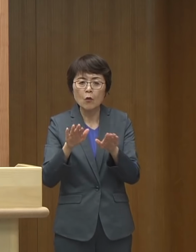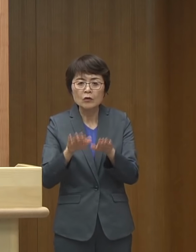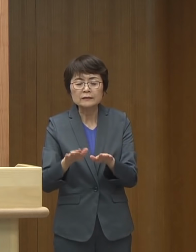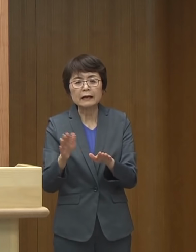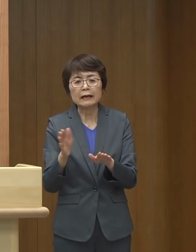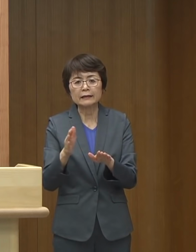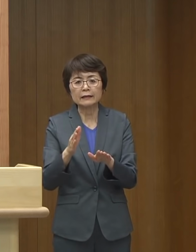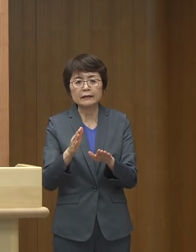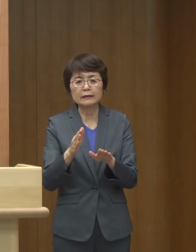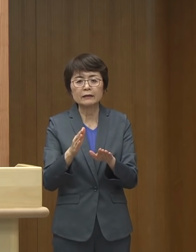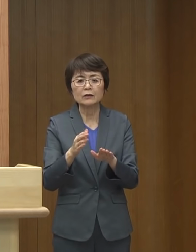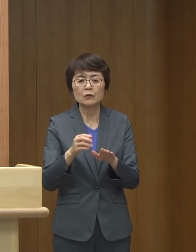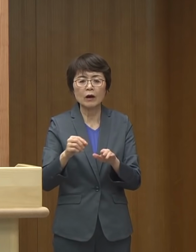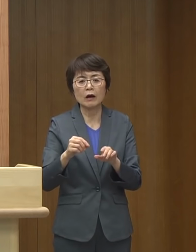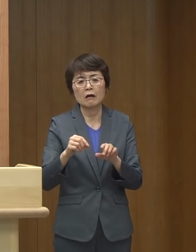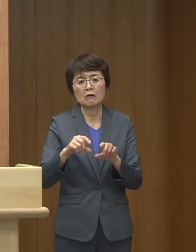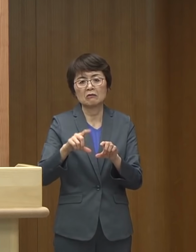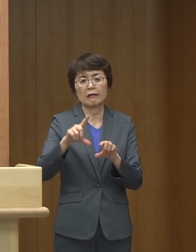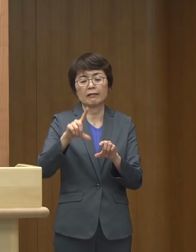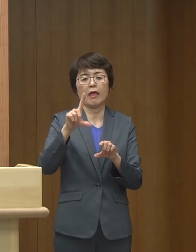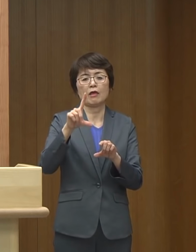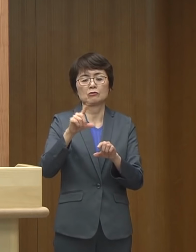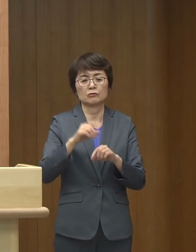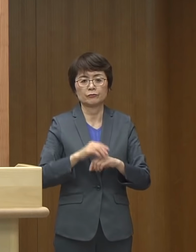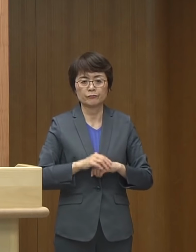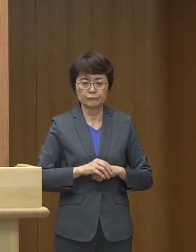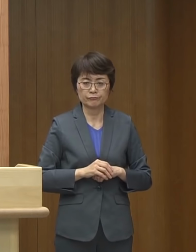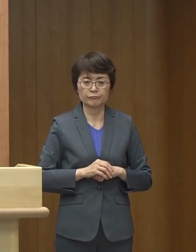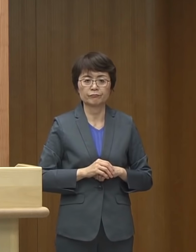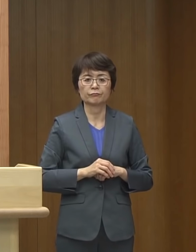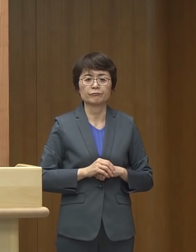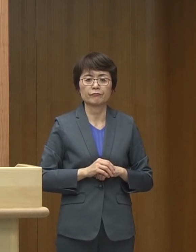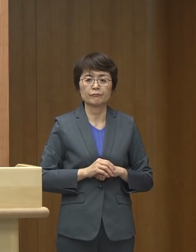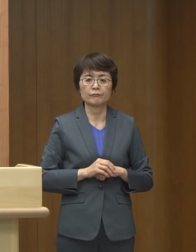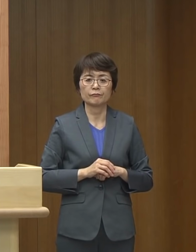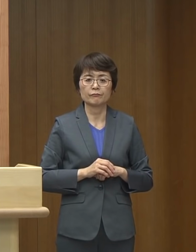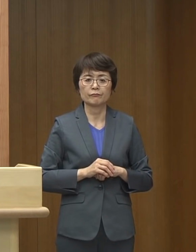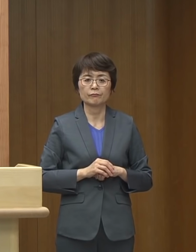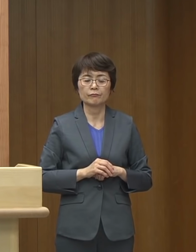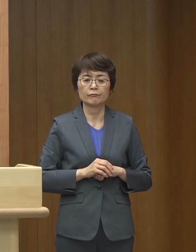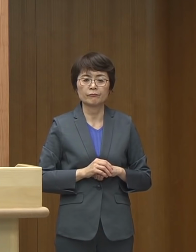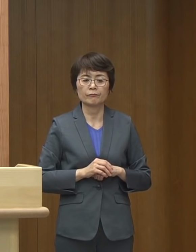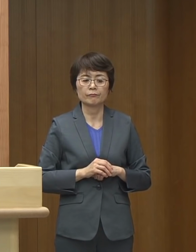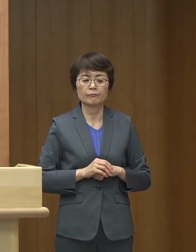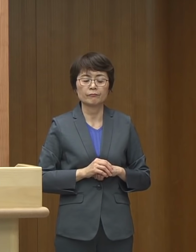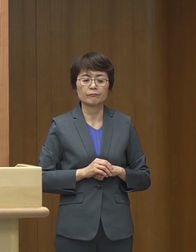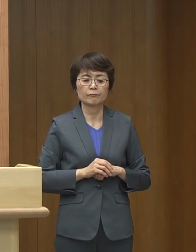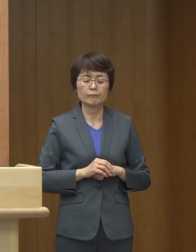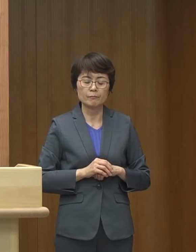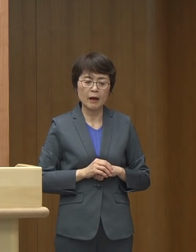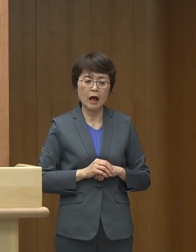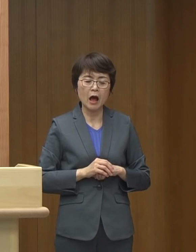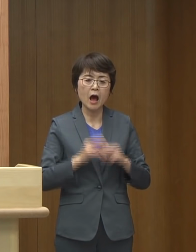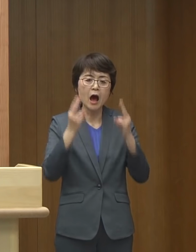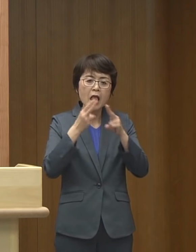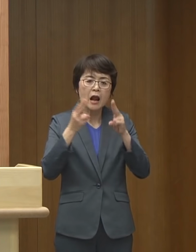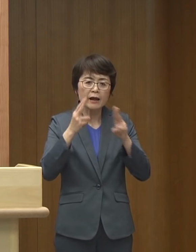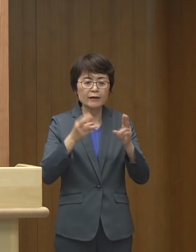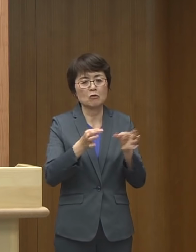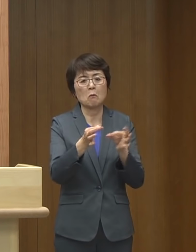をしている傾向が見られるわけでございますけども、まあ、そのライブバーなどでです